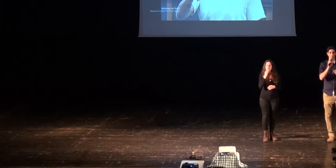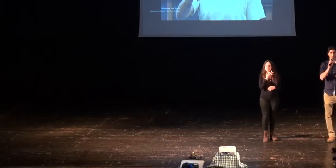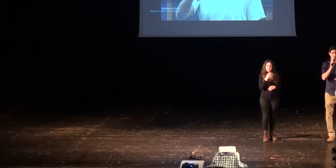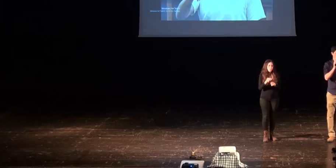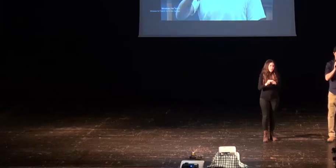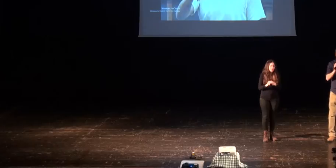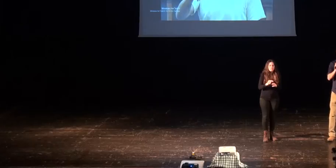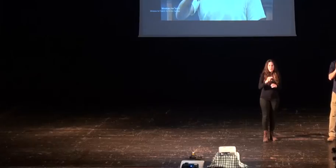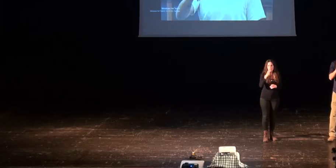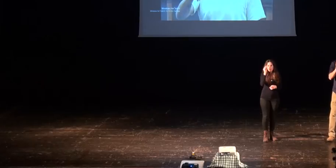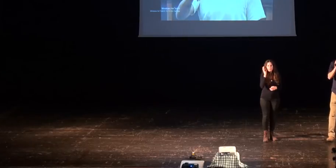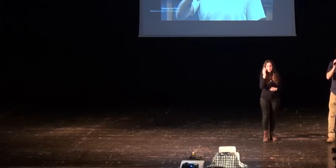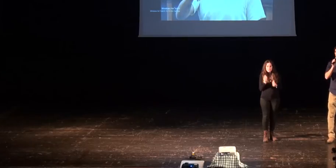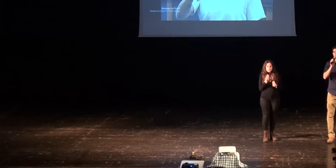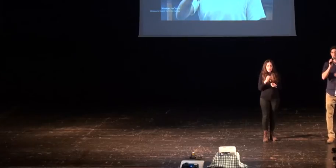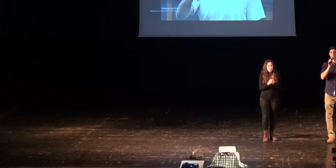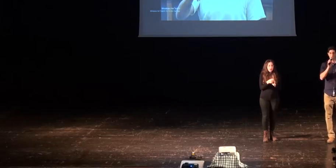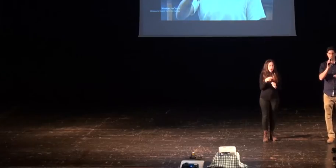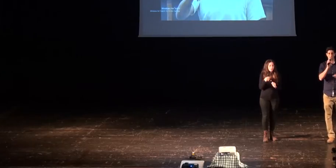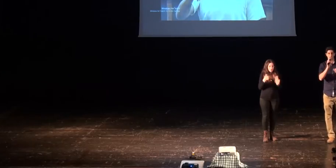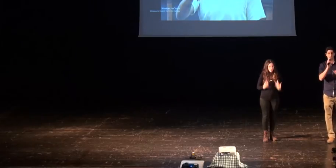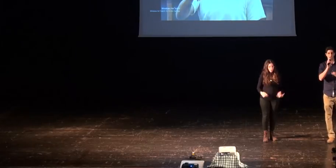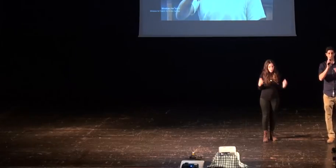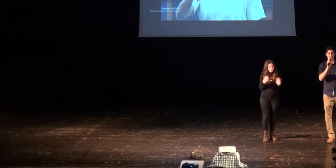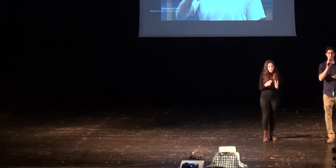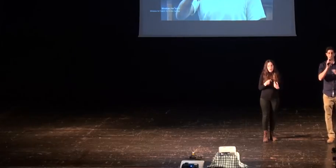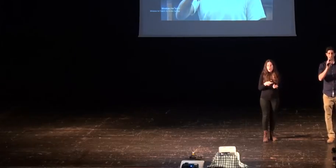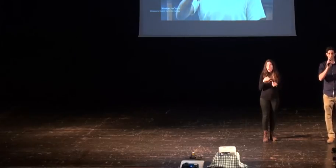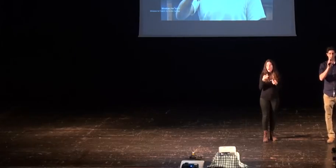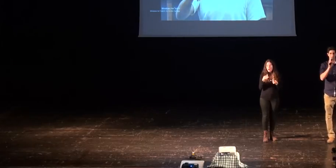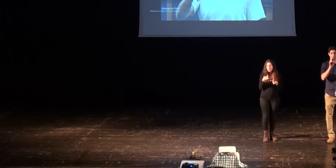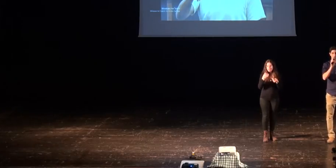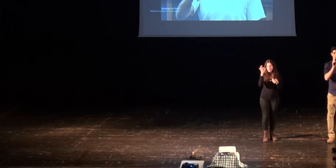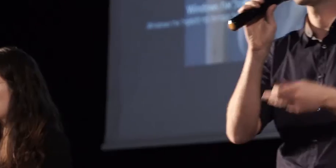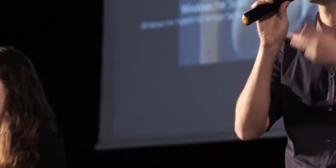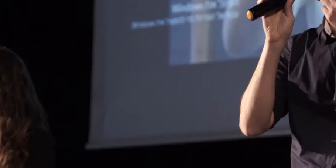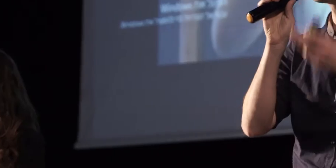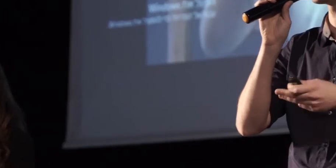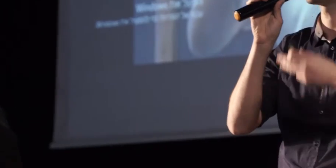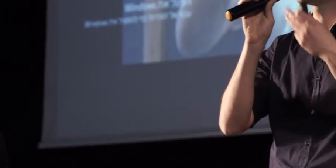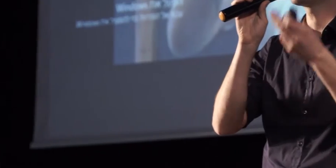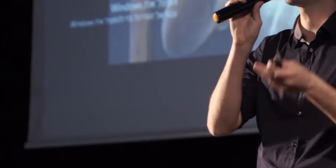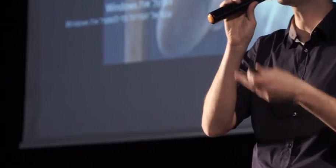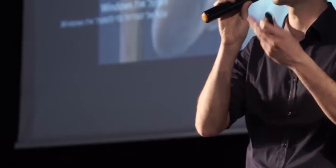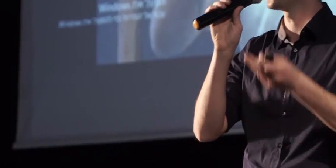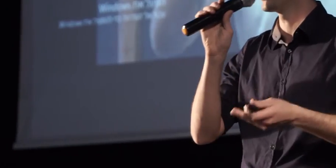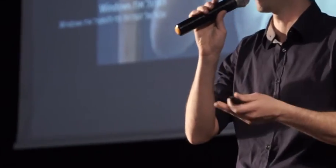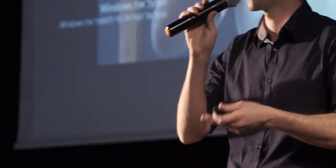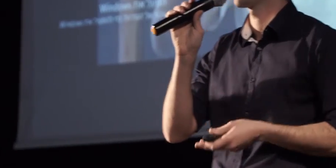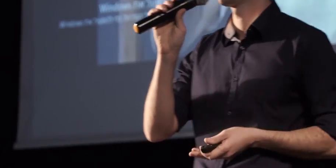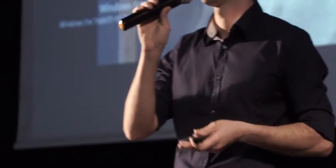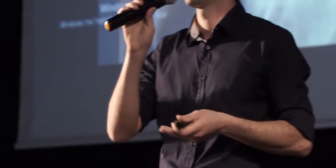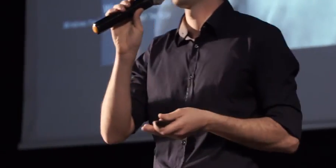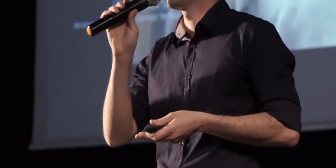בגזע, במין, אפילו בצורת לבוש, אז הסיכוי שאנחנו בעצם נוכל להשפיע עליהם יותר גדול, אוקיי? זאת אומרת שהמסר שאנחנו רוצים להעביר יחדור אליהם.